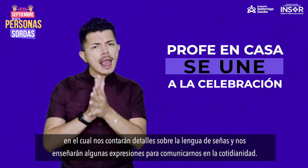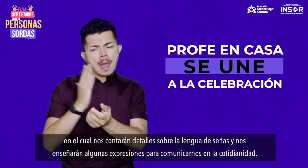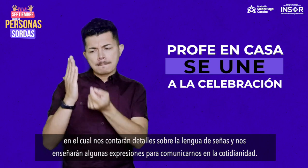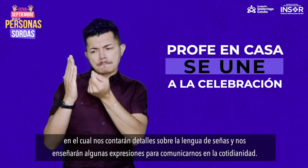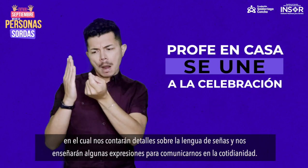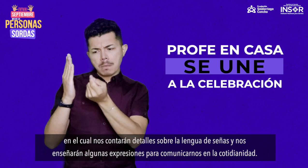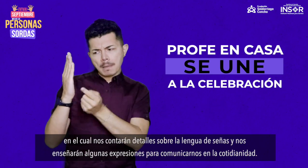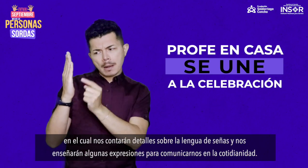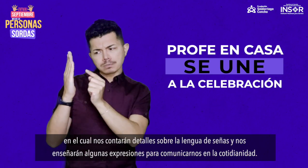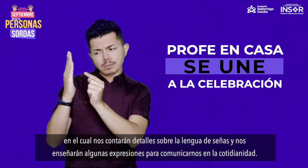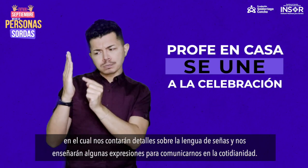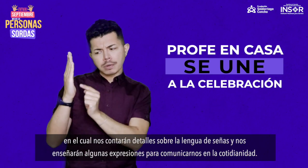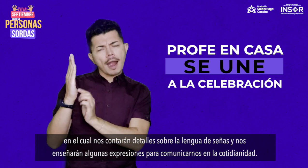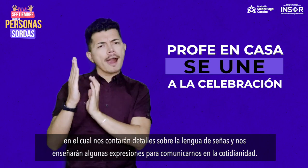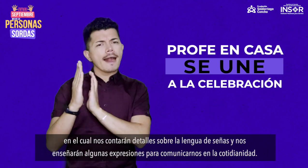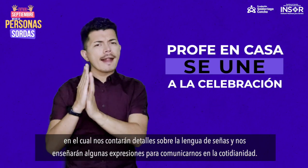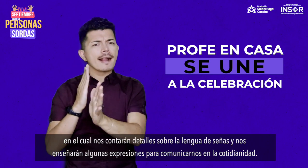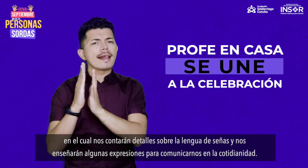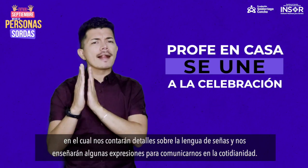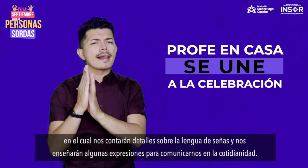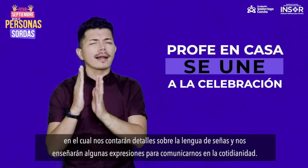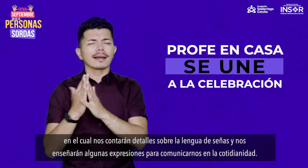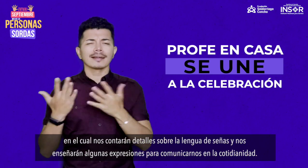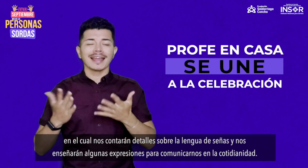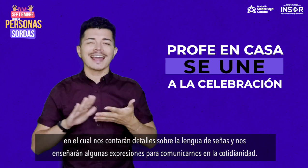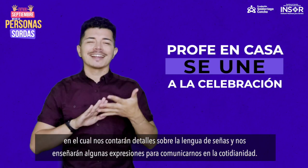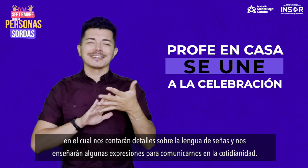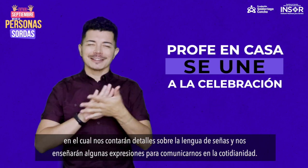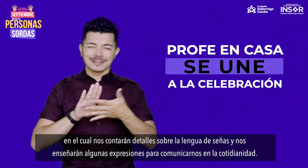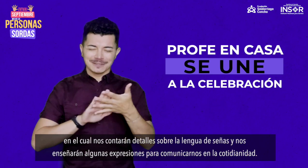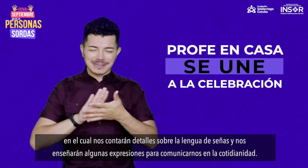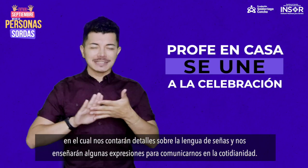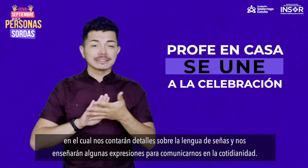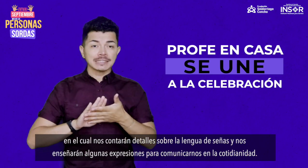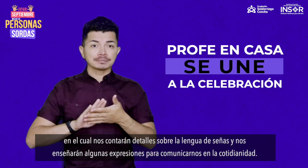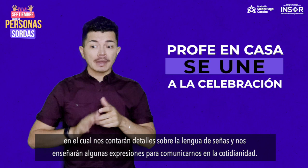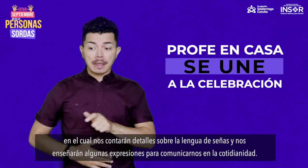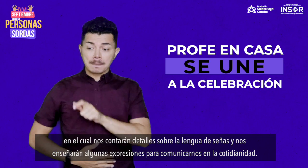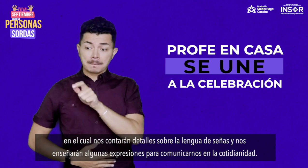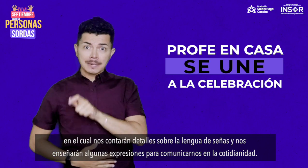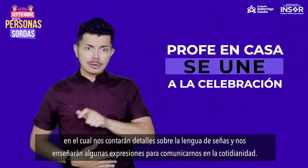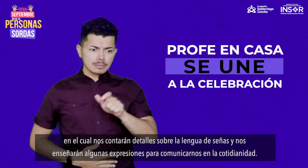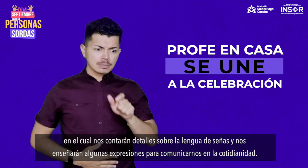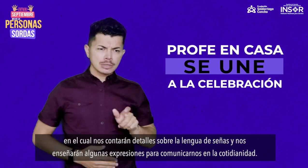En el cual nos contarán detalles sobre la lengua de señas y nos enseñarán algunas expresiones